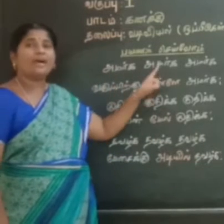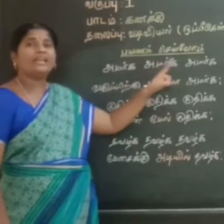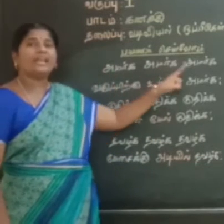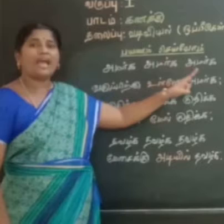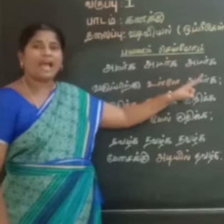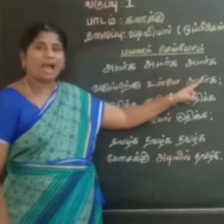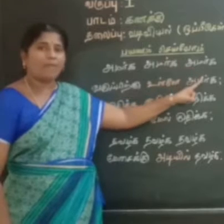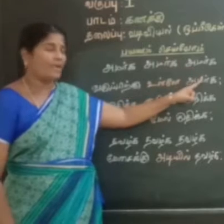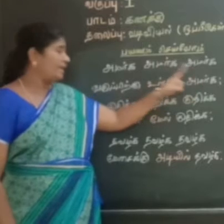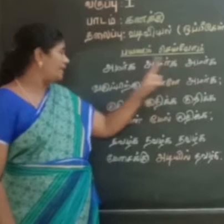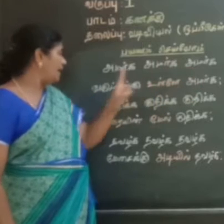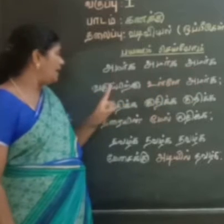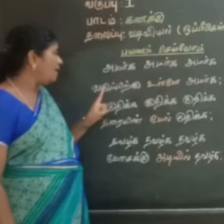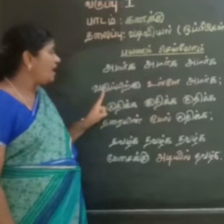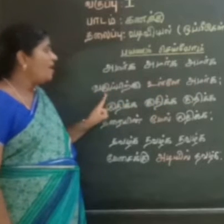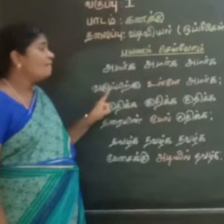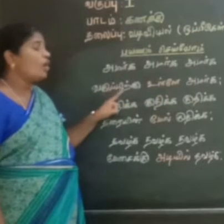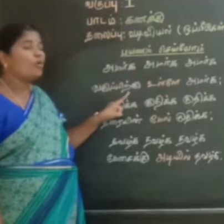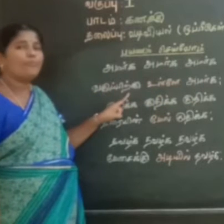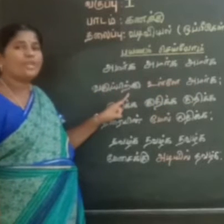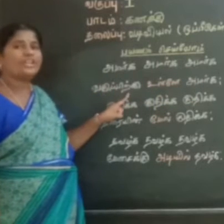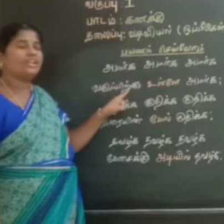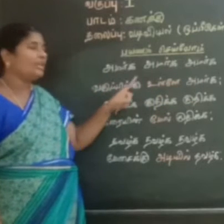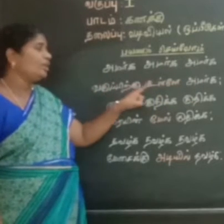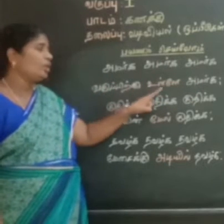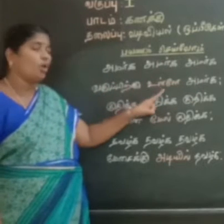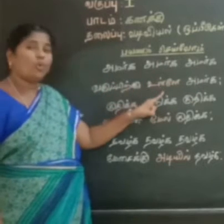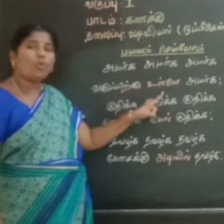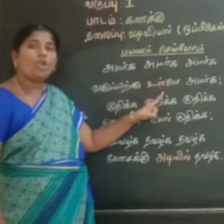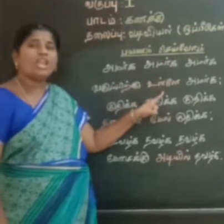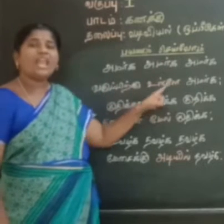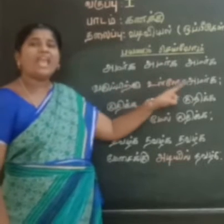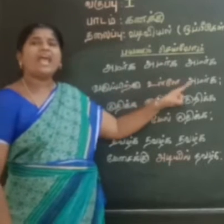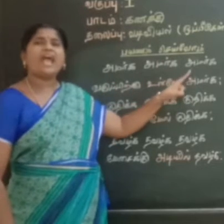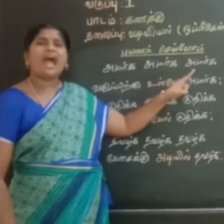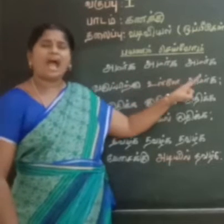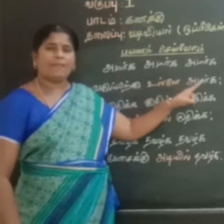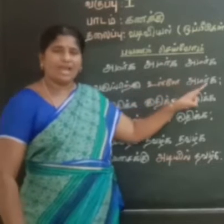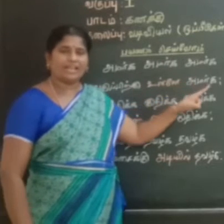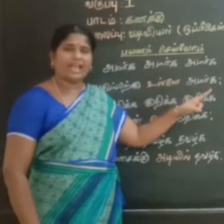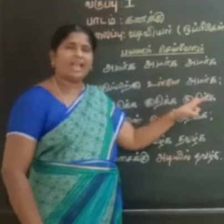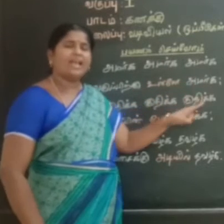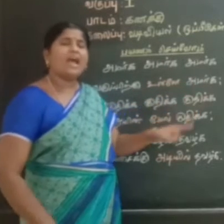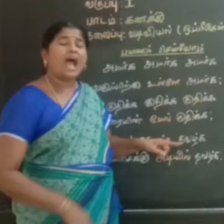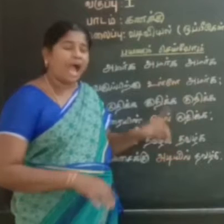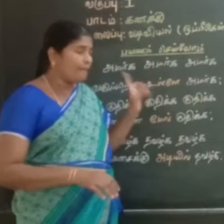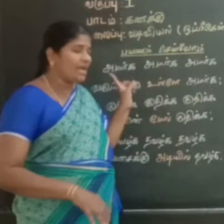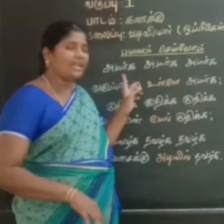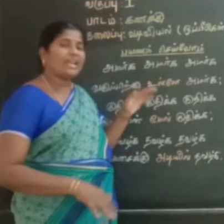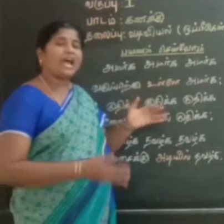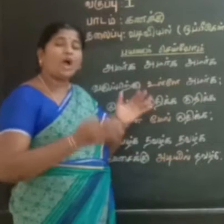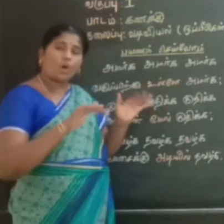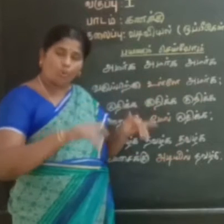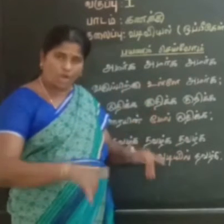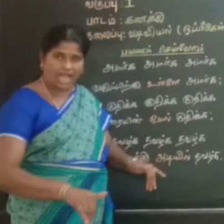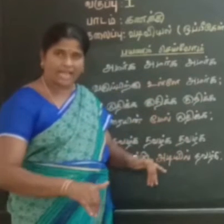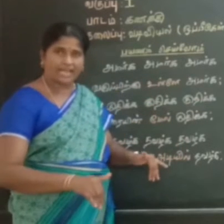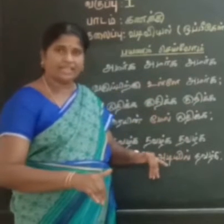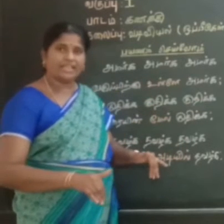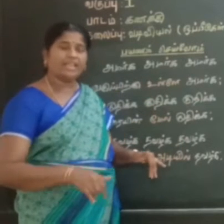அமர்க அமர்க, வகுப்பிற்கு உள்ளே அமர்க. அமர்கனா உட்கார்றது.